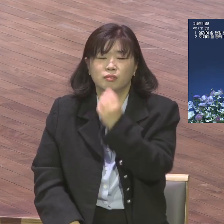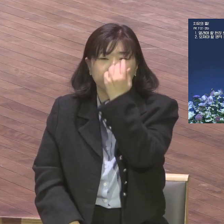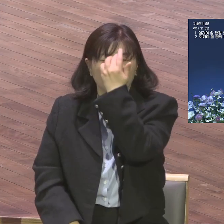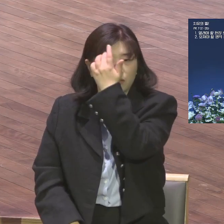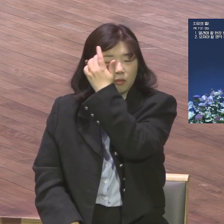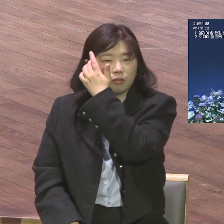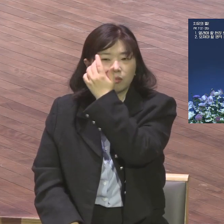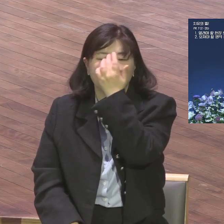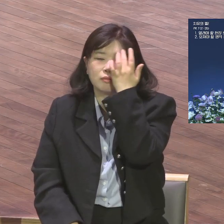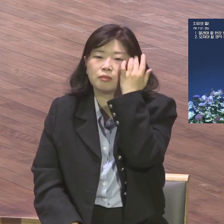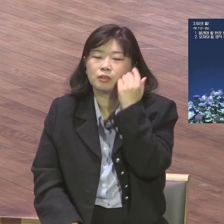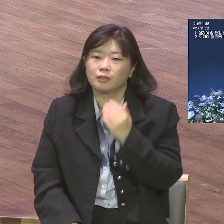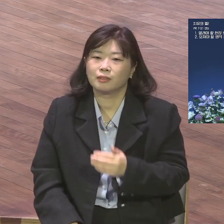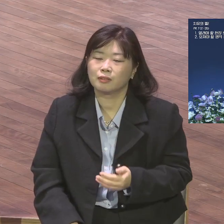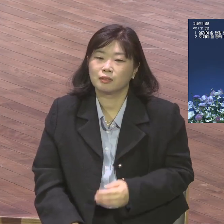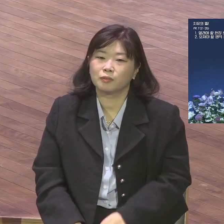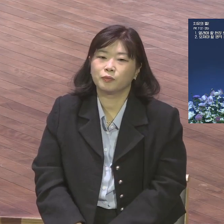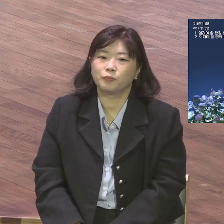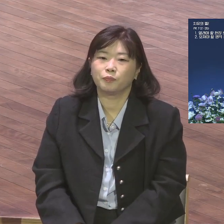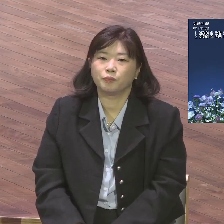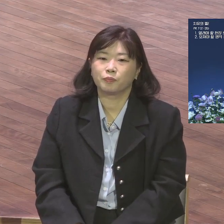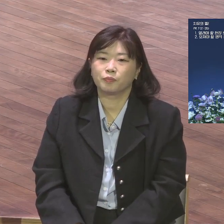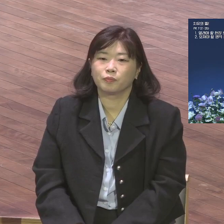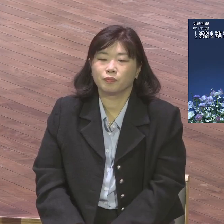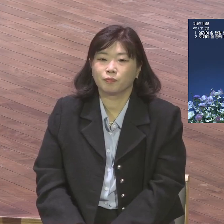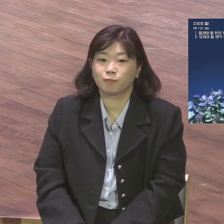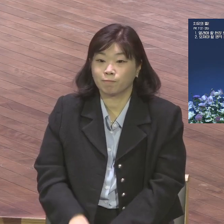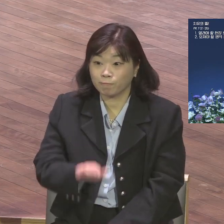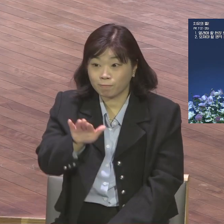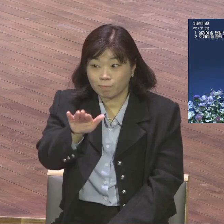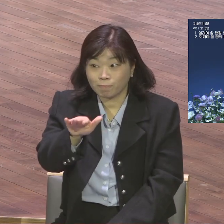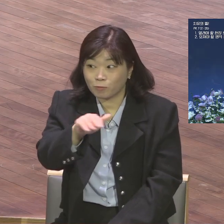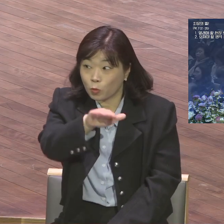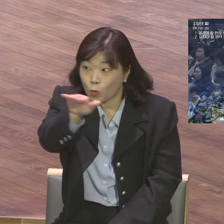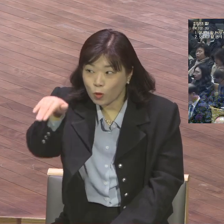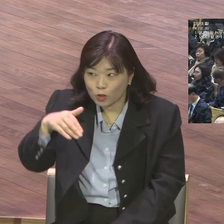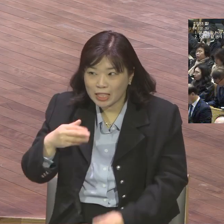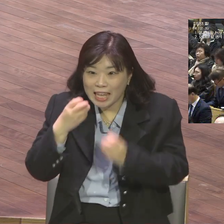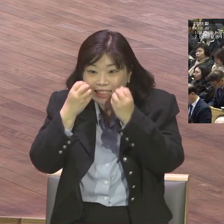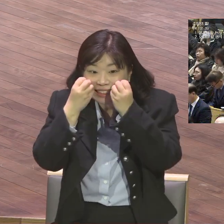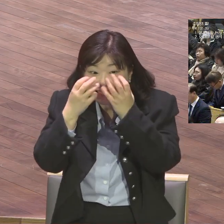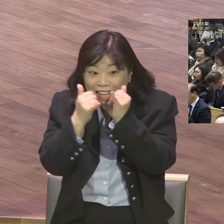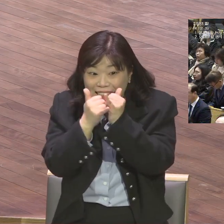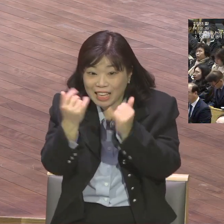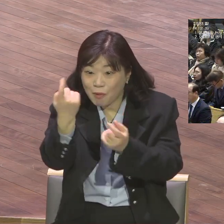이 사랑을 깨달은 자들을 통해서 여러분을 다시금 초청하신 것입니다.